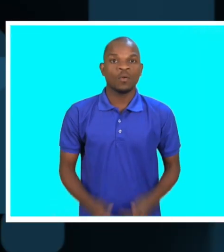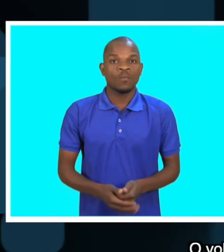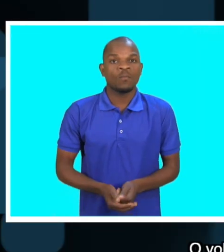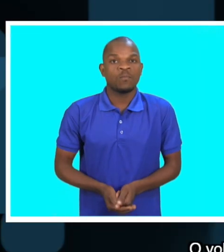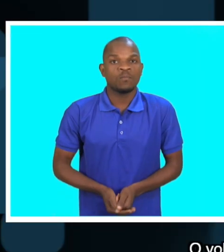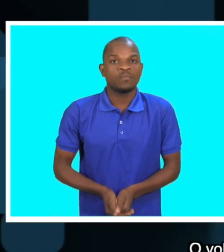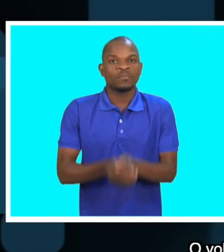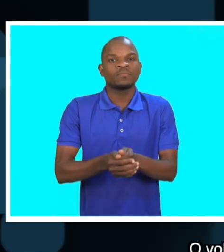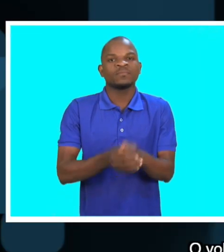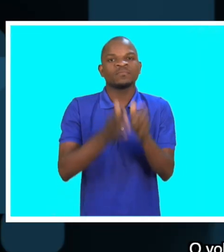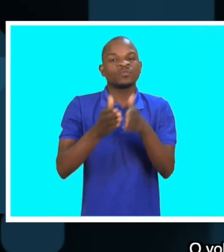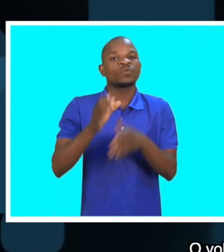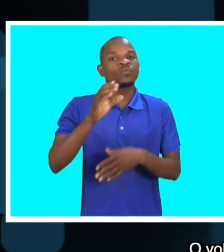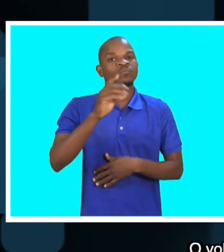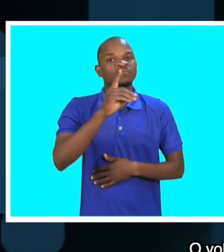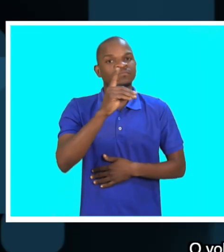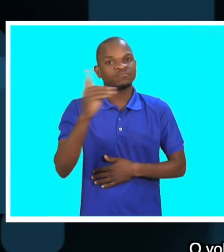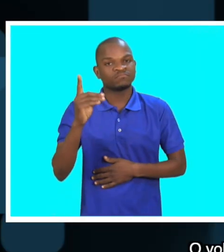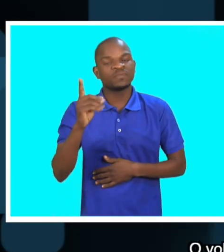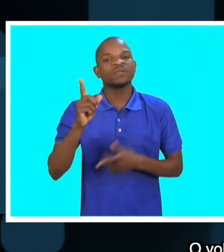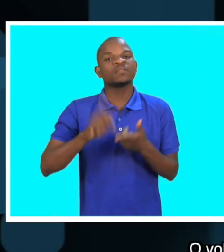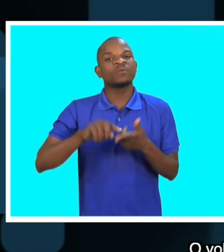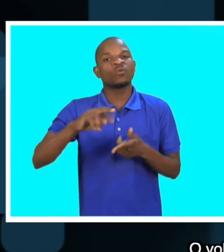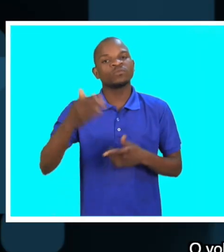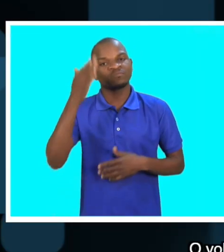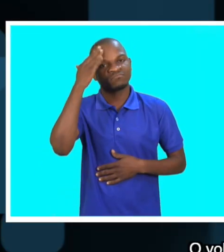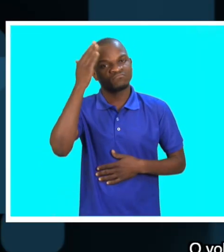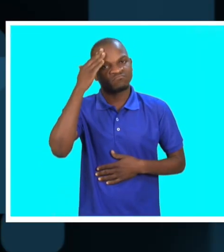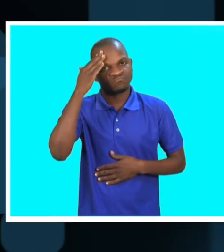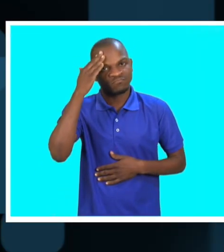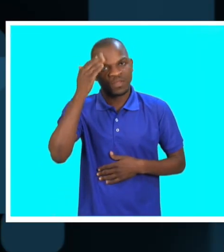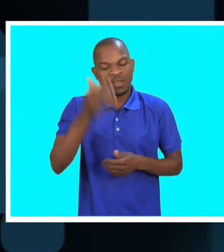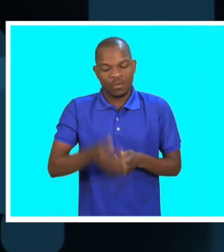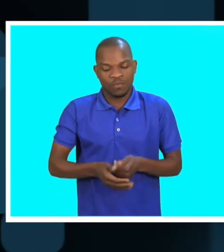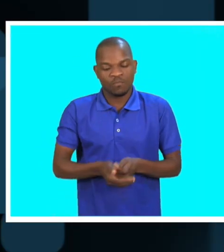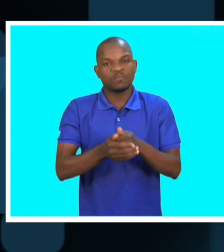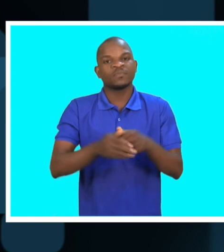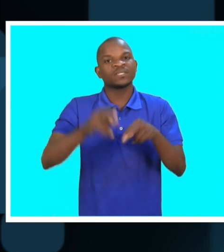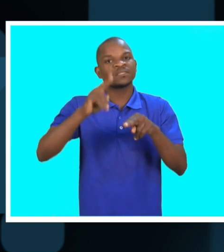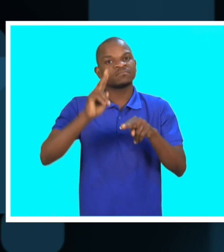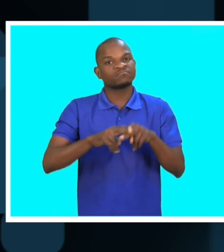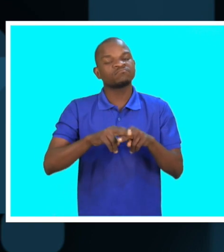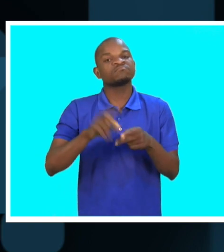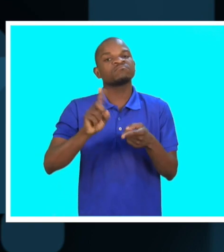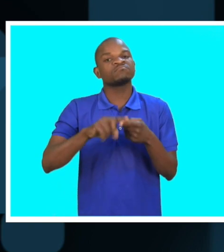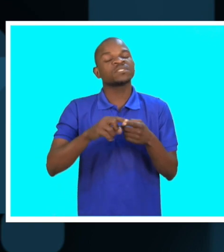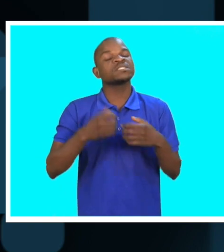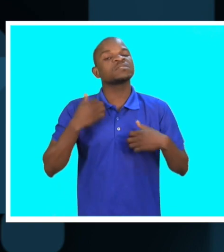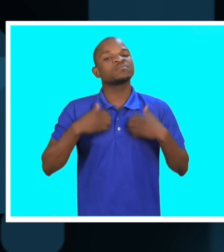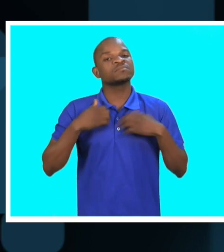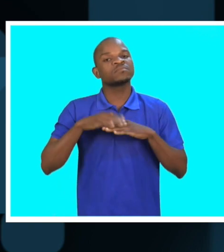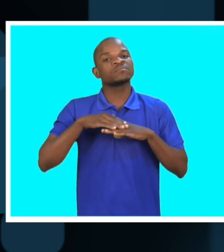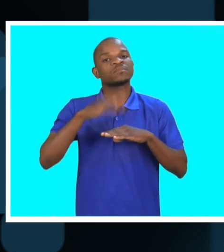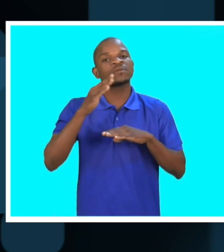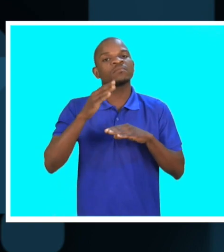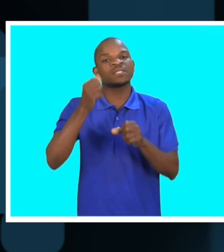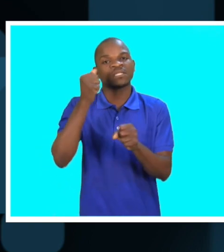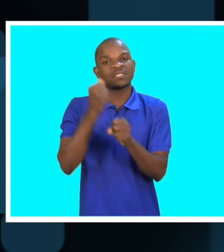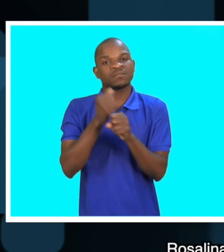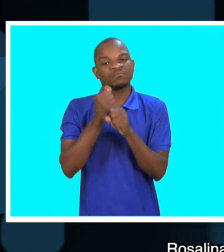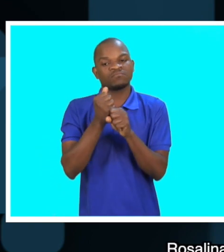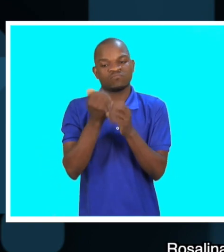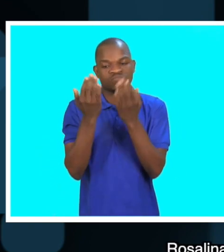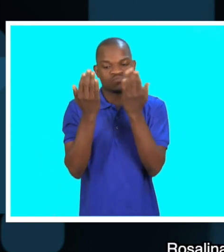O voleibol adaptado, conhecido por voleibol sentado, já desperta interesse para trabalhos